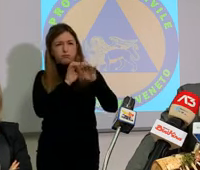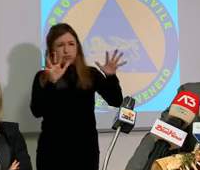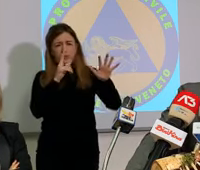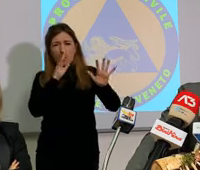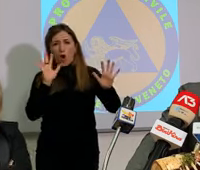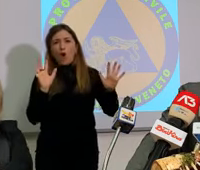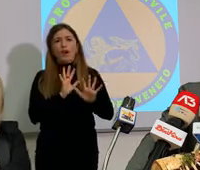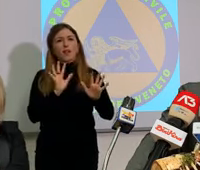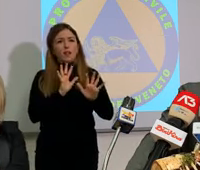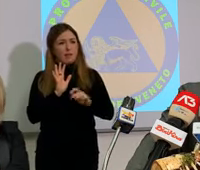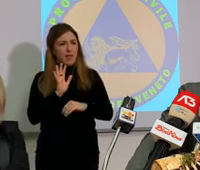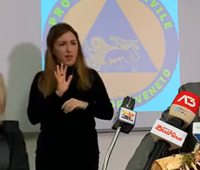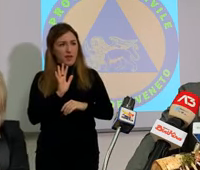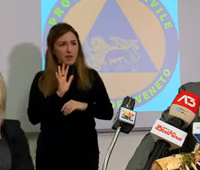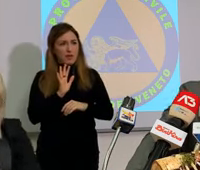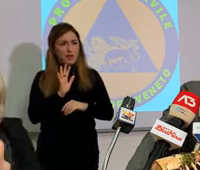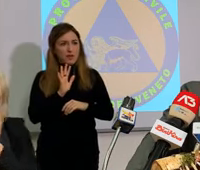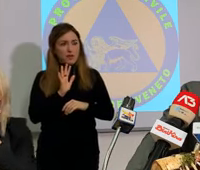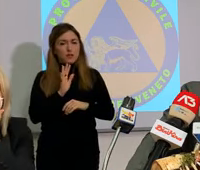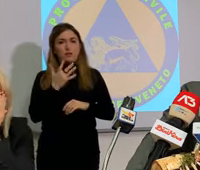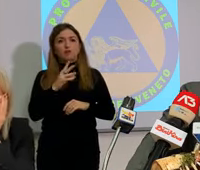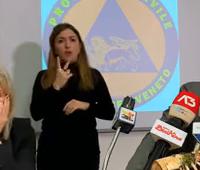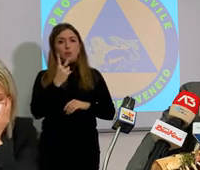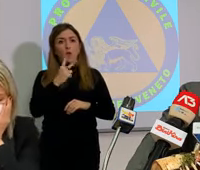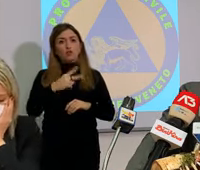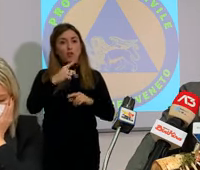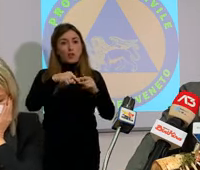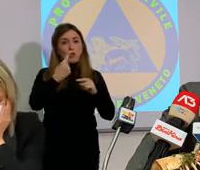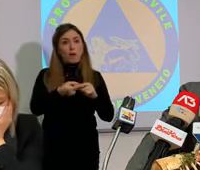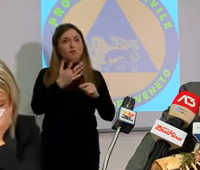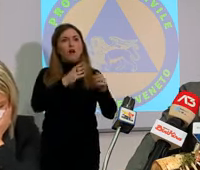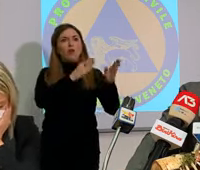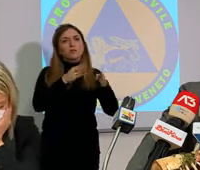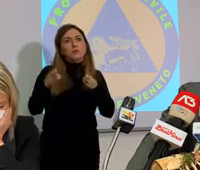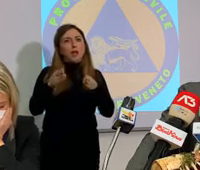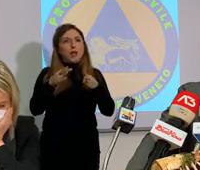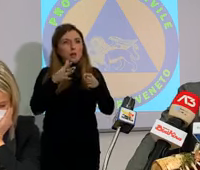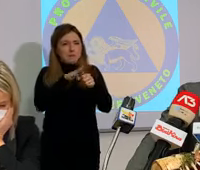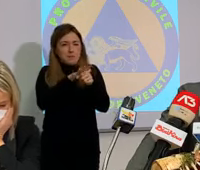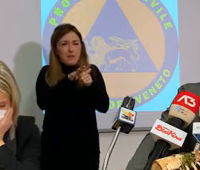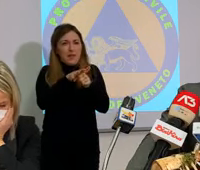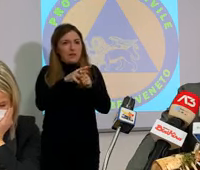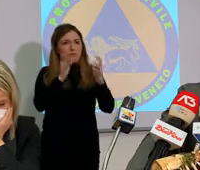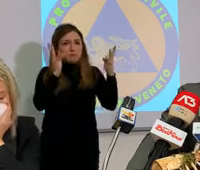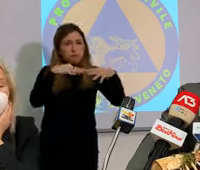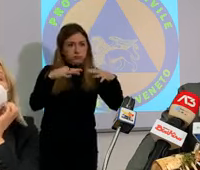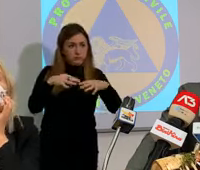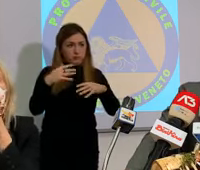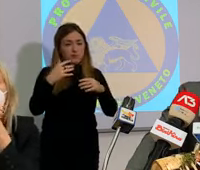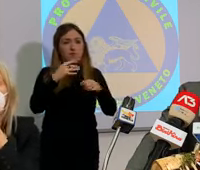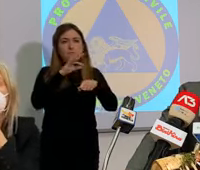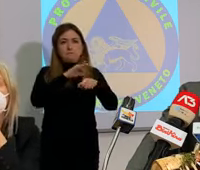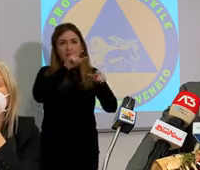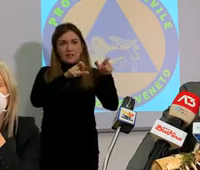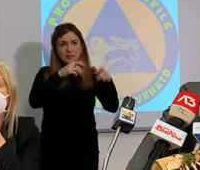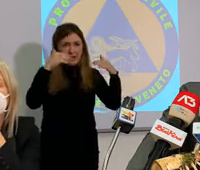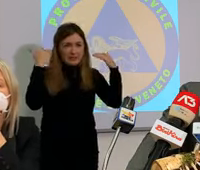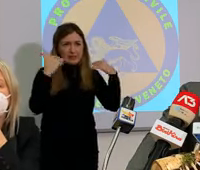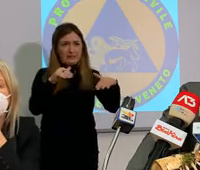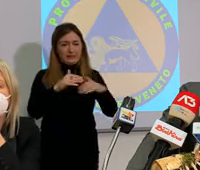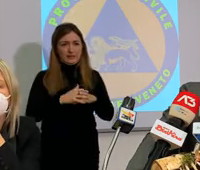lombardia dopo due giorni dal primo caso si ritrova degli ospedali già già già il collasso cioè ne ha avuti tanti dei pazienti è